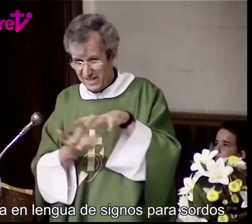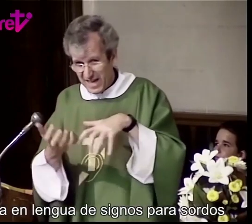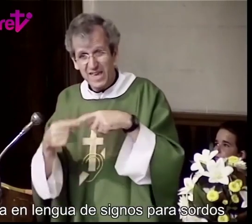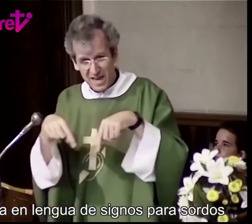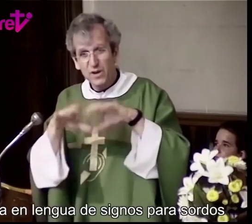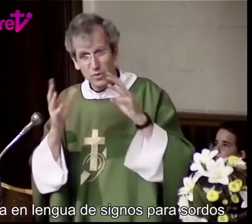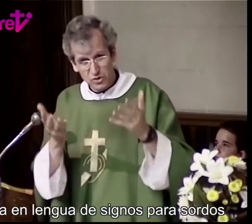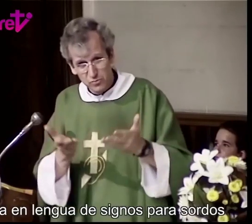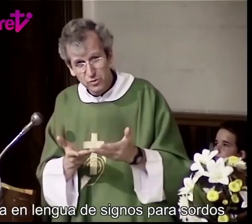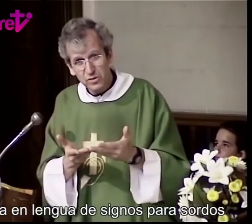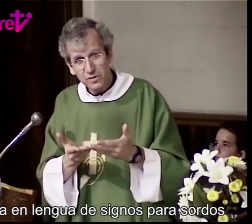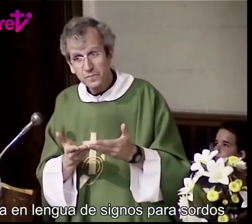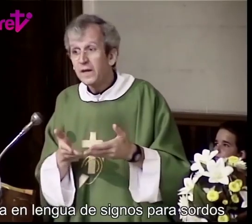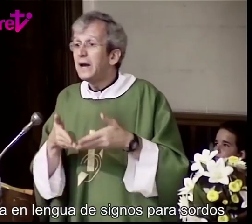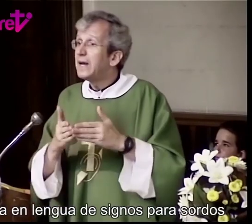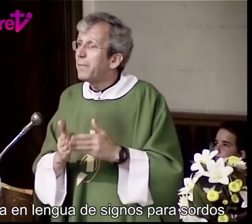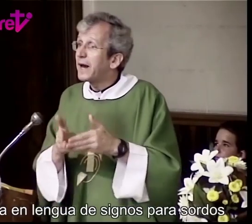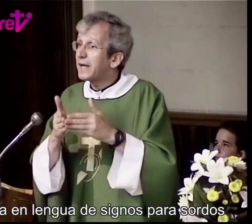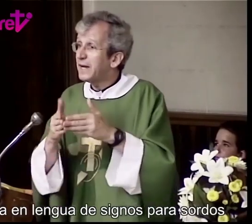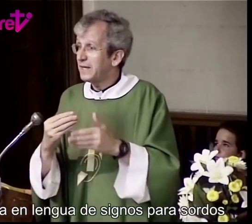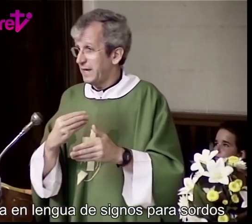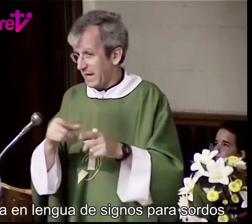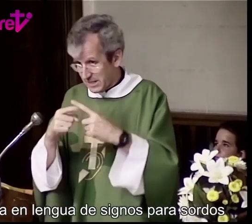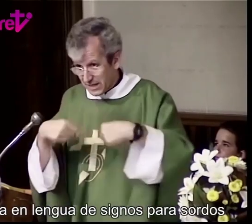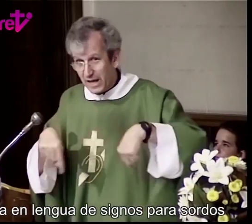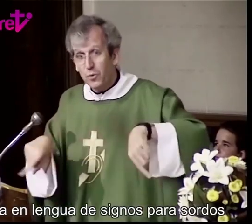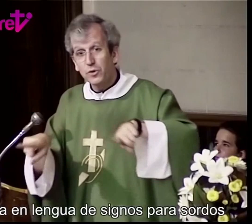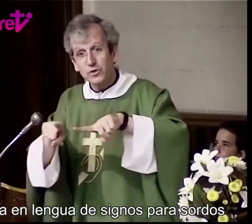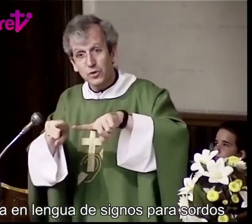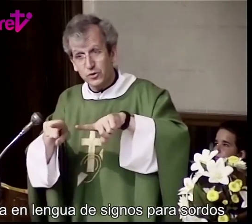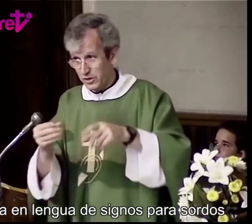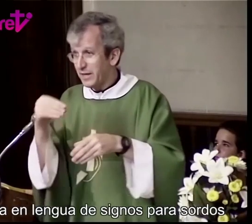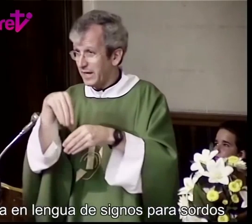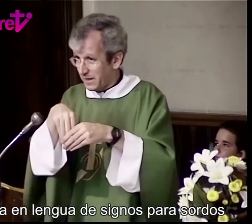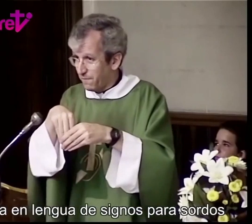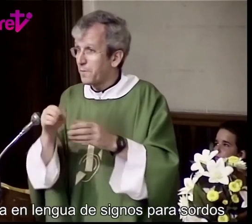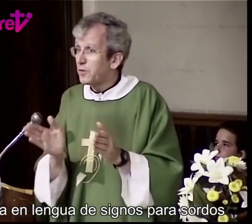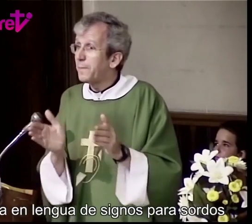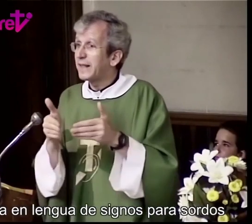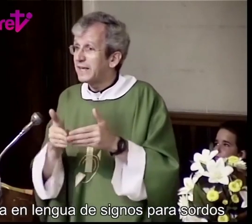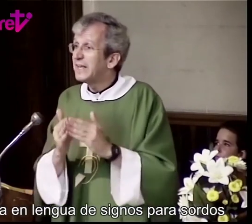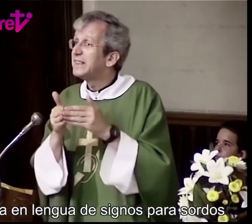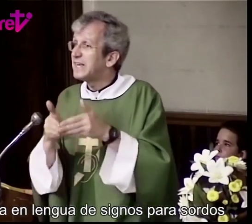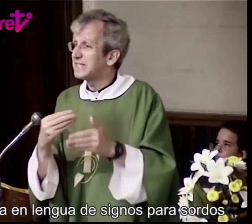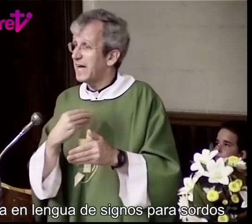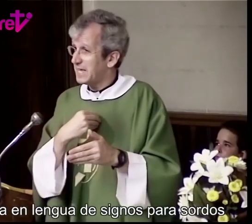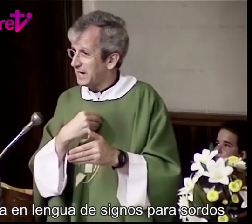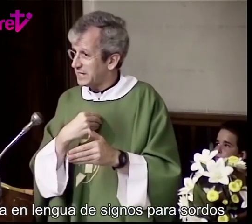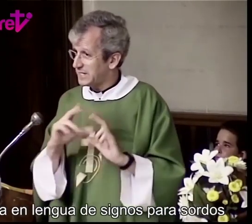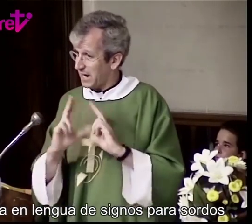hay en nuestro mundo. La barca es cada uno de nosotros formando parte de esta Iglesia, la